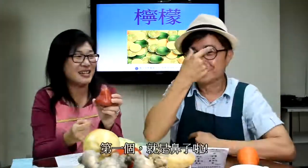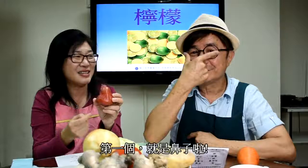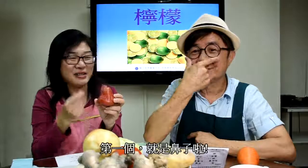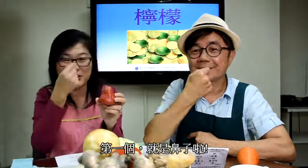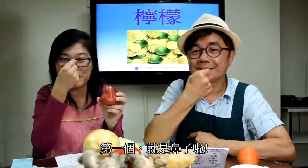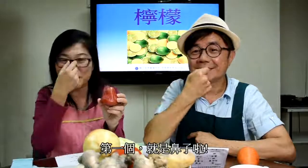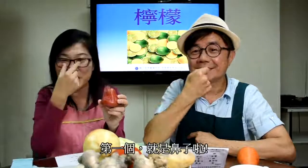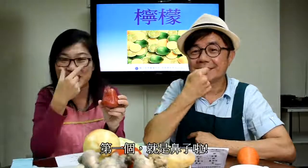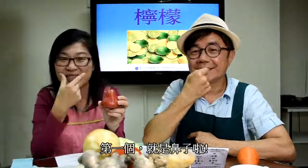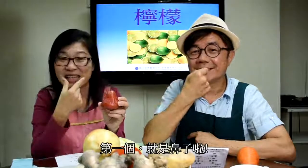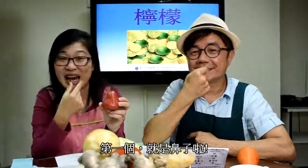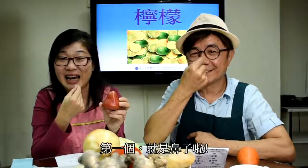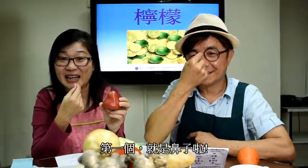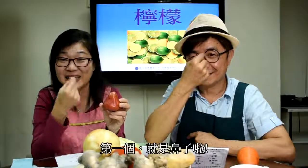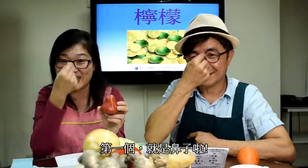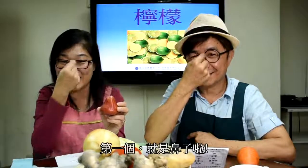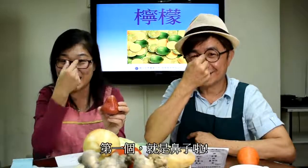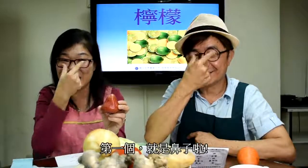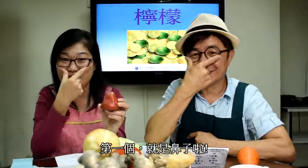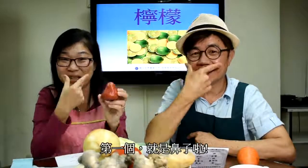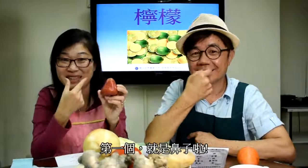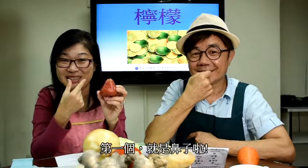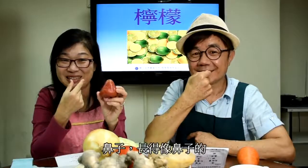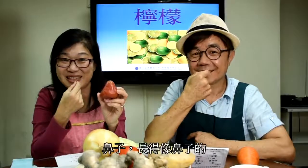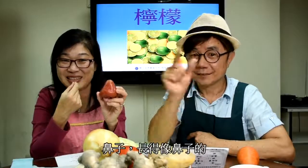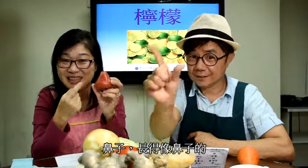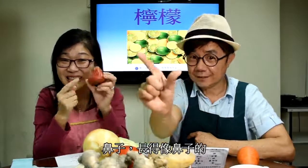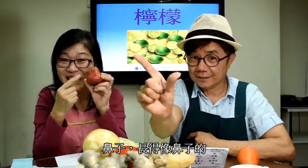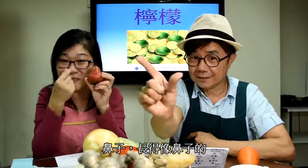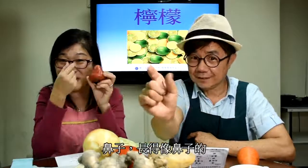就是鼻子啊，鼻子长得像鼻子。